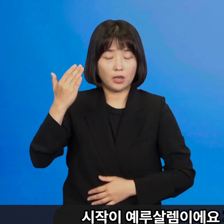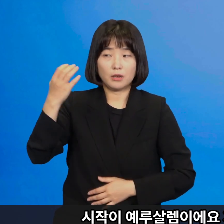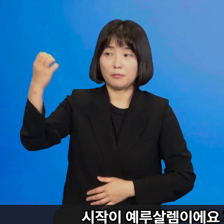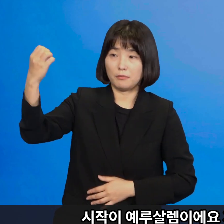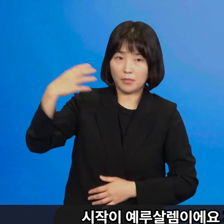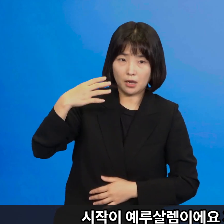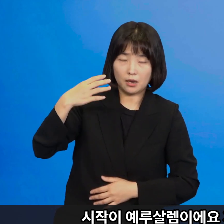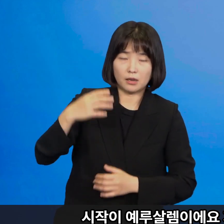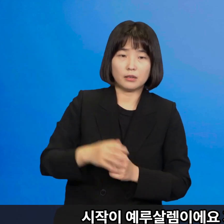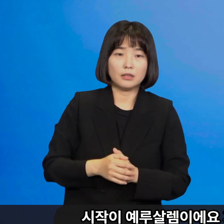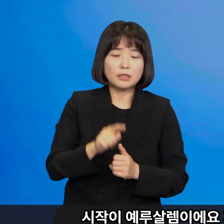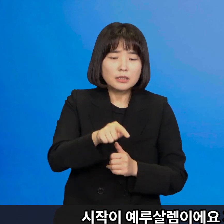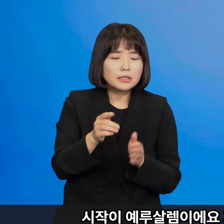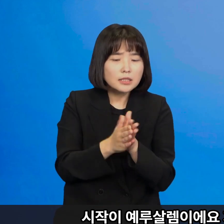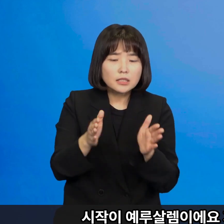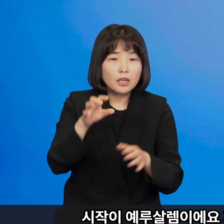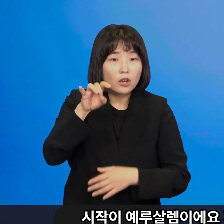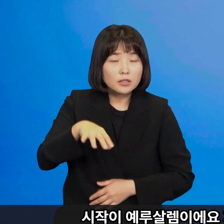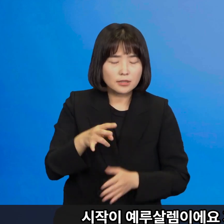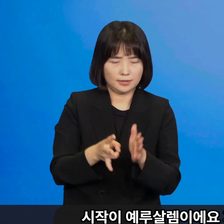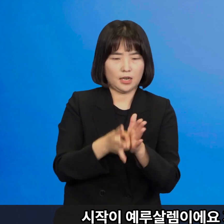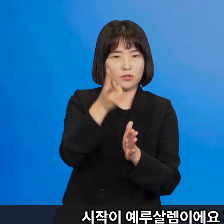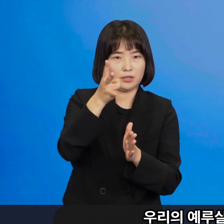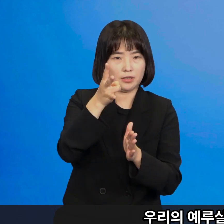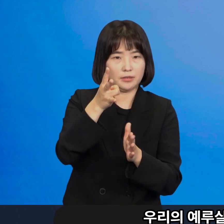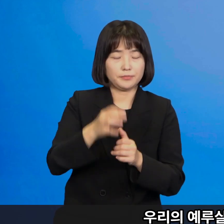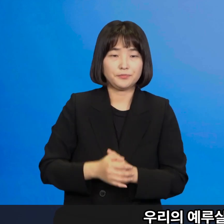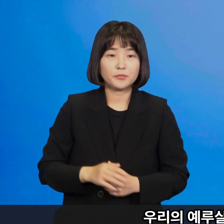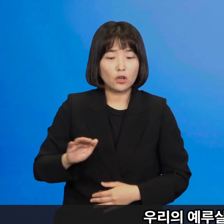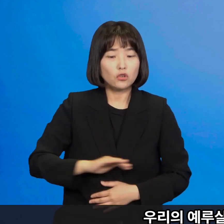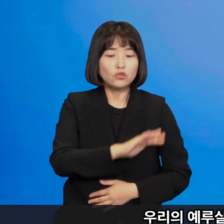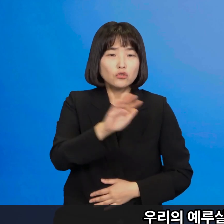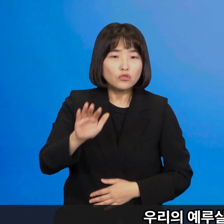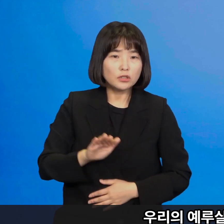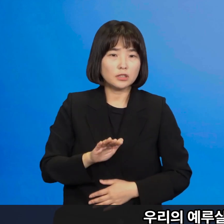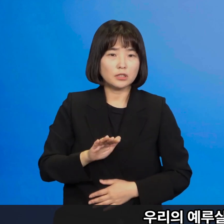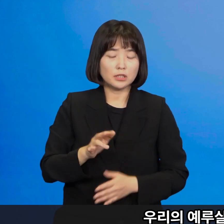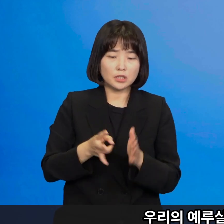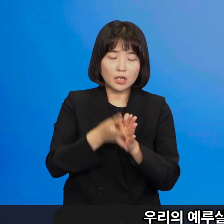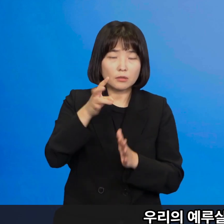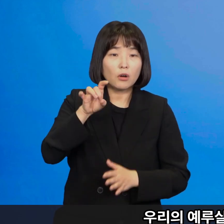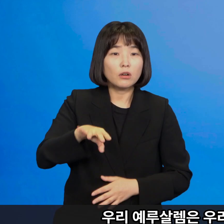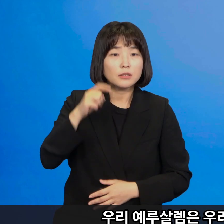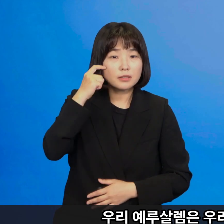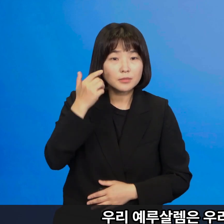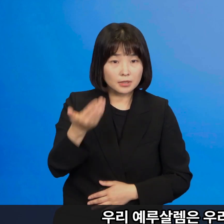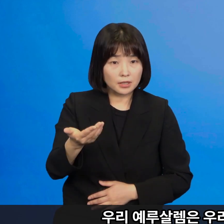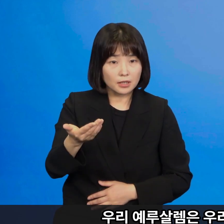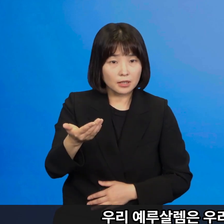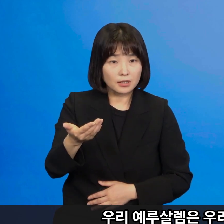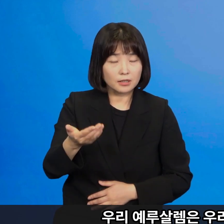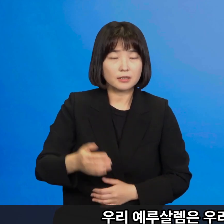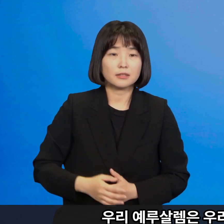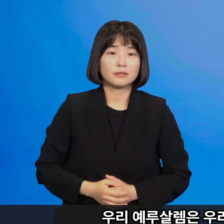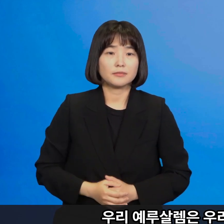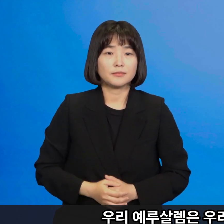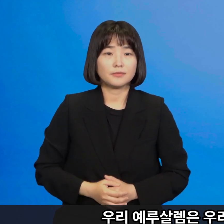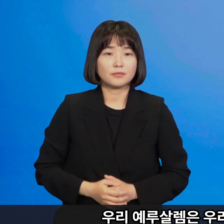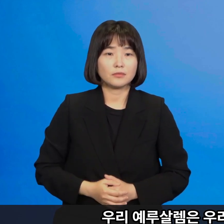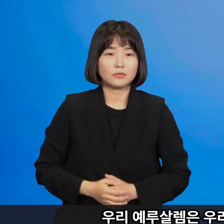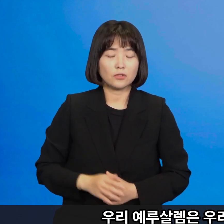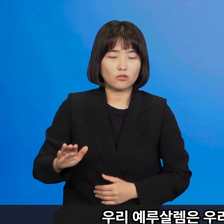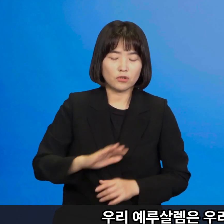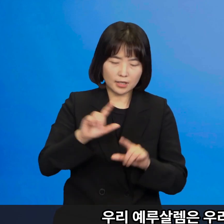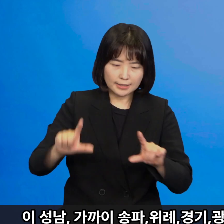시작이 예루살렘이에요. 자, 그럼 질문 드리겠습니다. 우리의 예루살렘은 어딜까요? 우리의 예루살렘은 우리가 살고